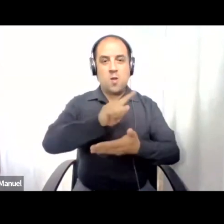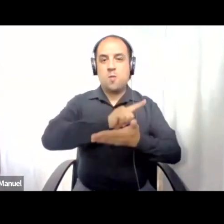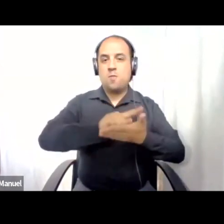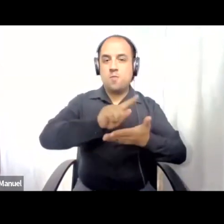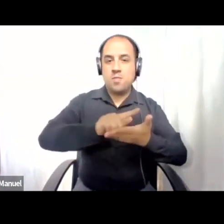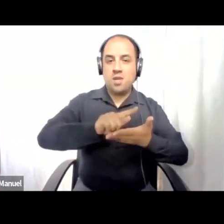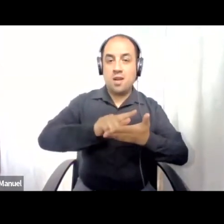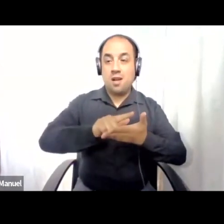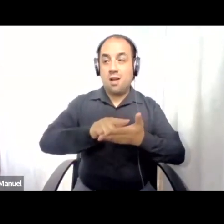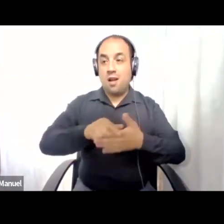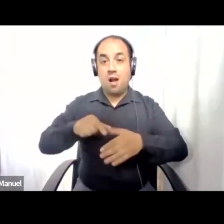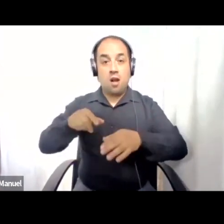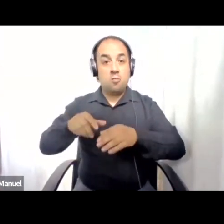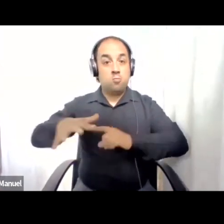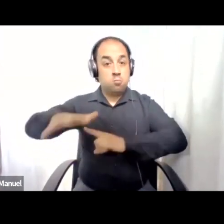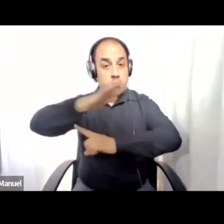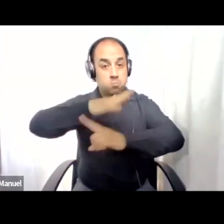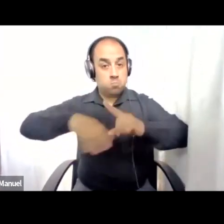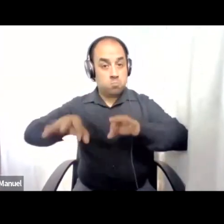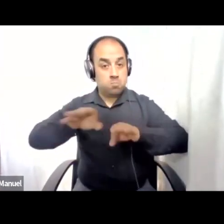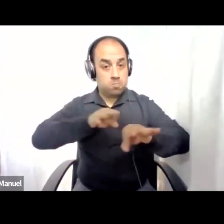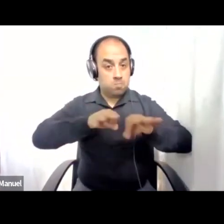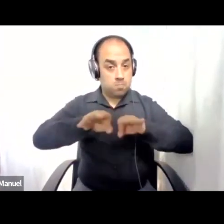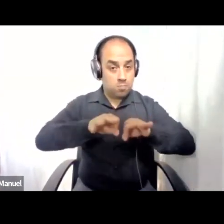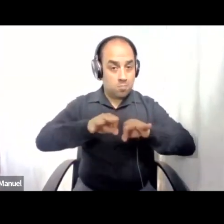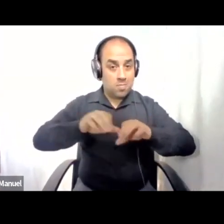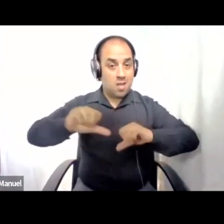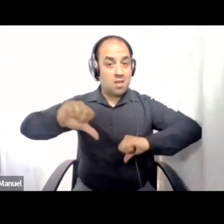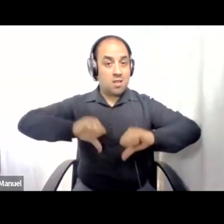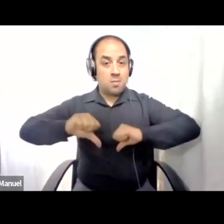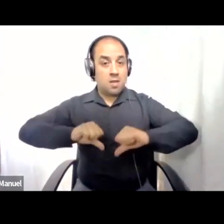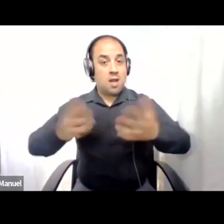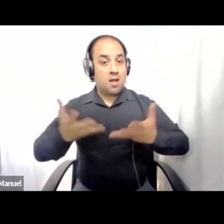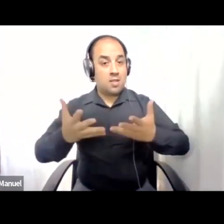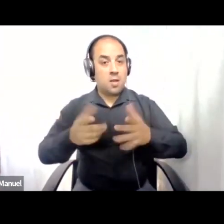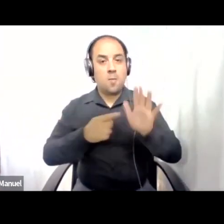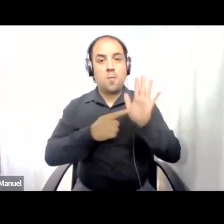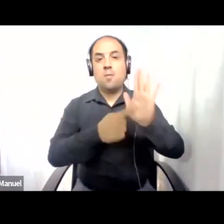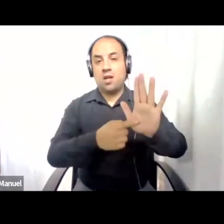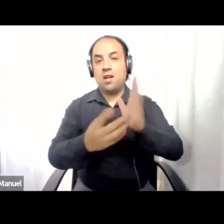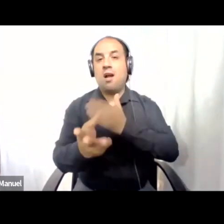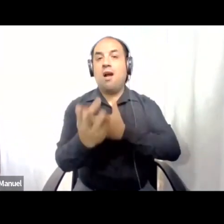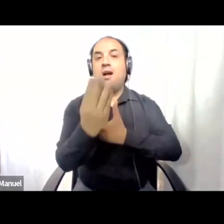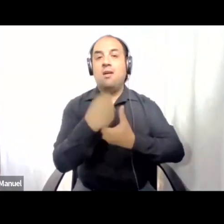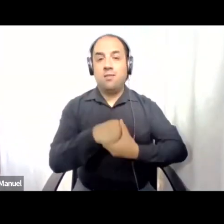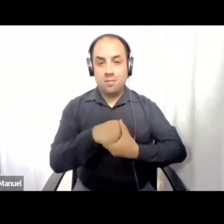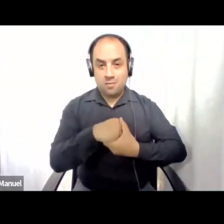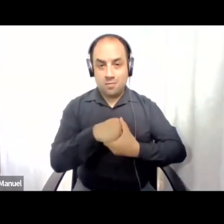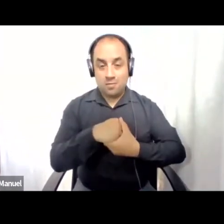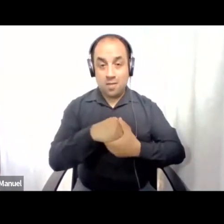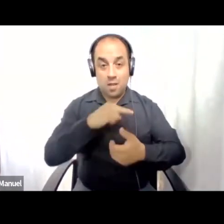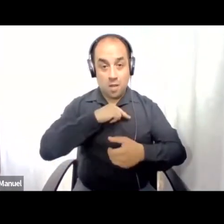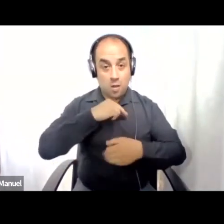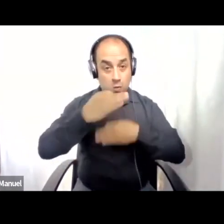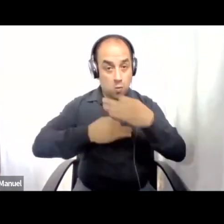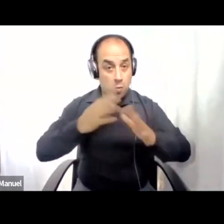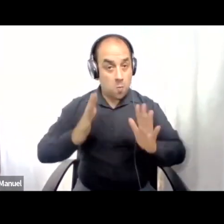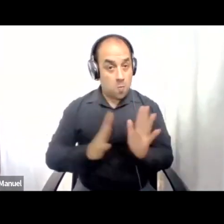entornos laborales, haciendo actividades para demostrar la inclusión de la cual somos